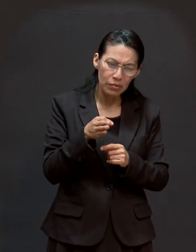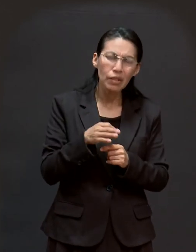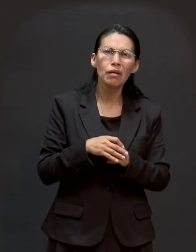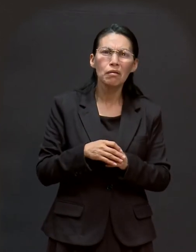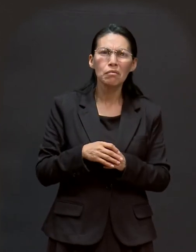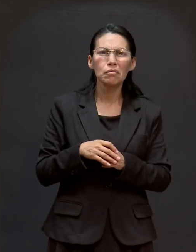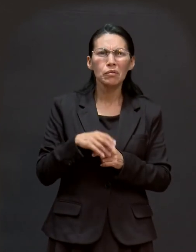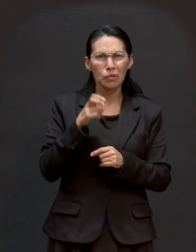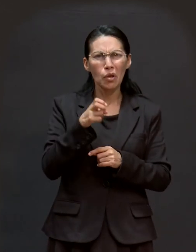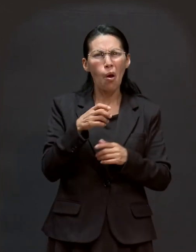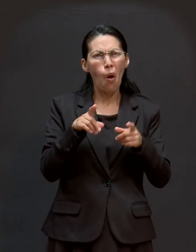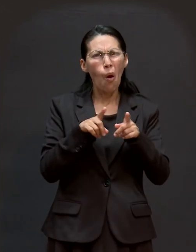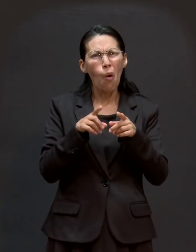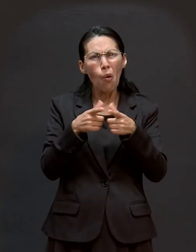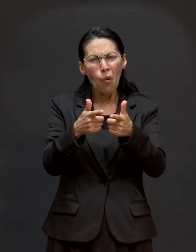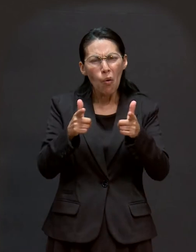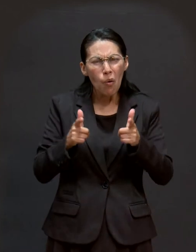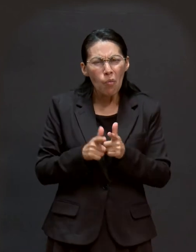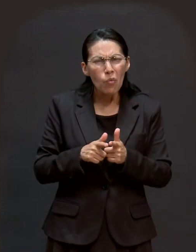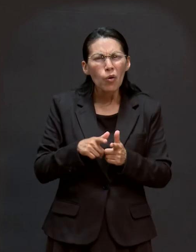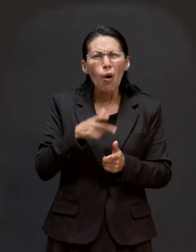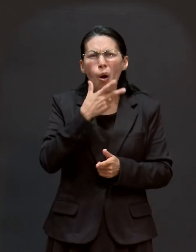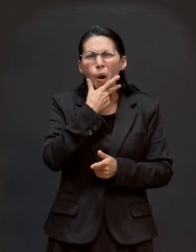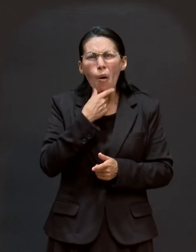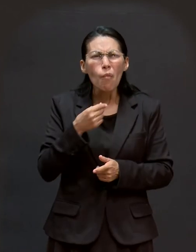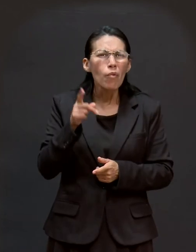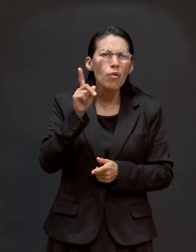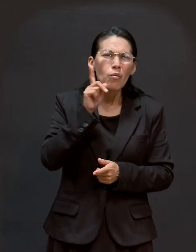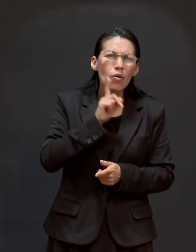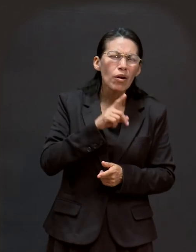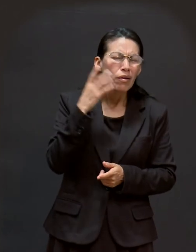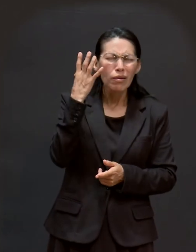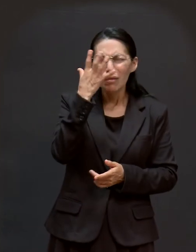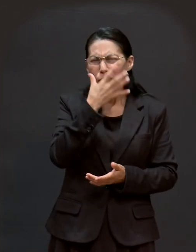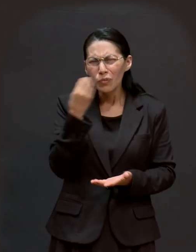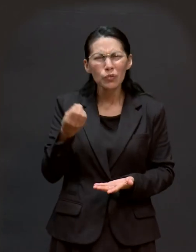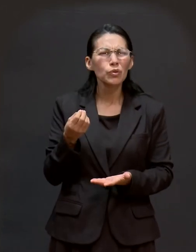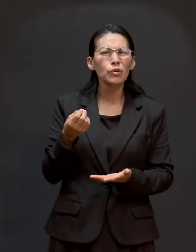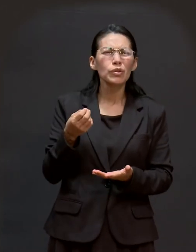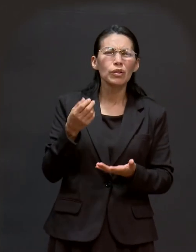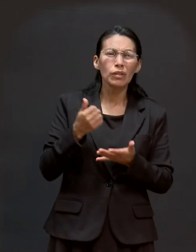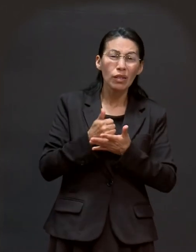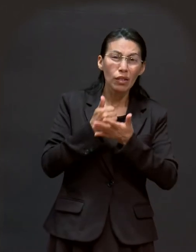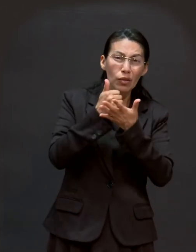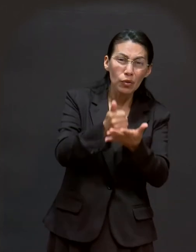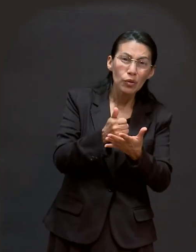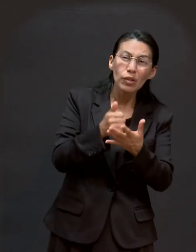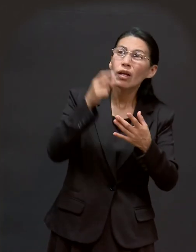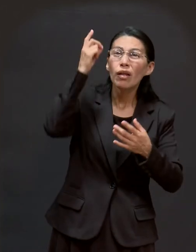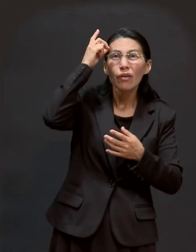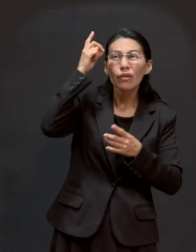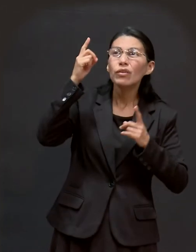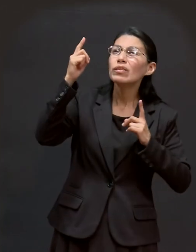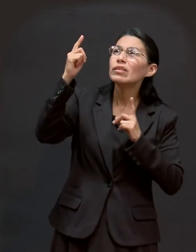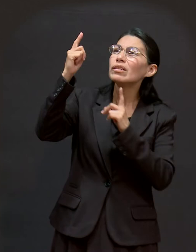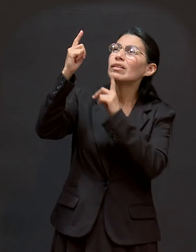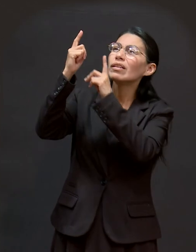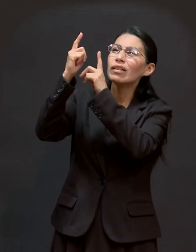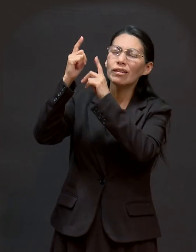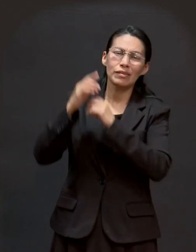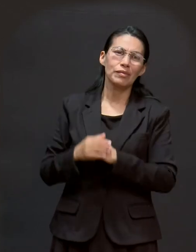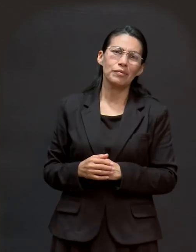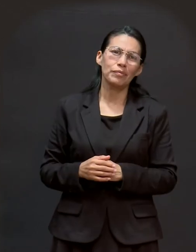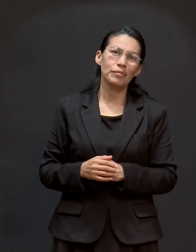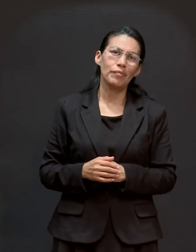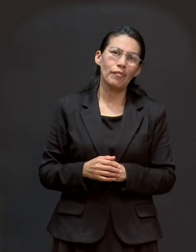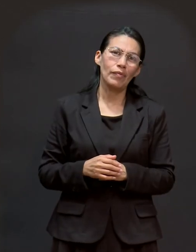de muchachos cristianos bellos familias hermosas que te van a ayudar a acercarte a dios y te